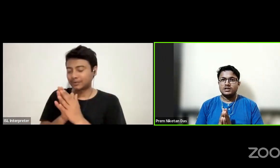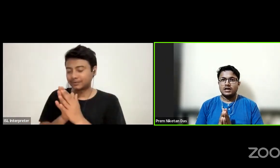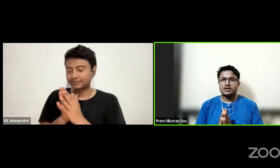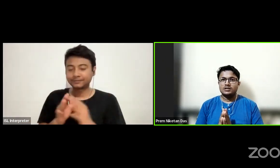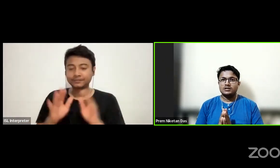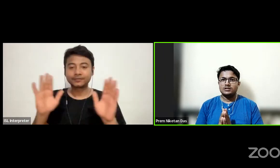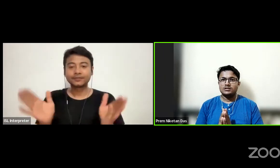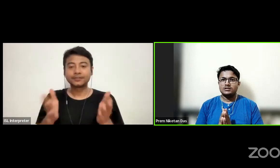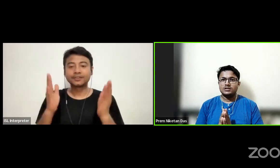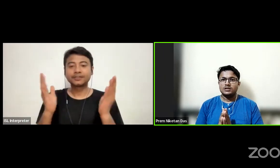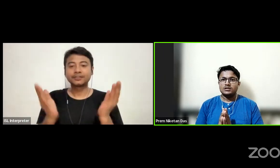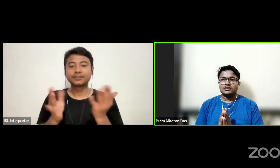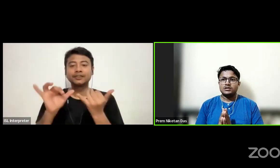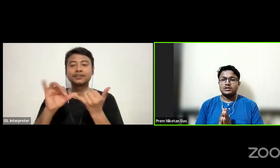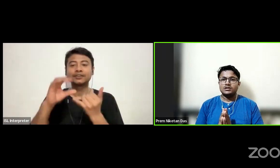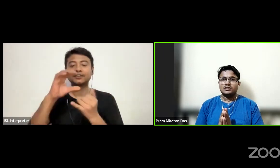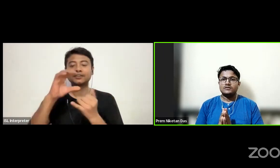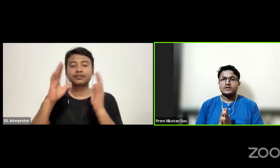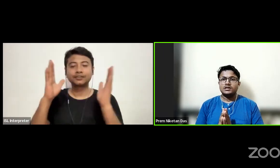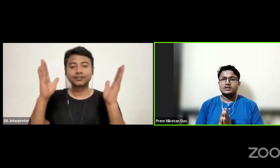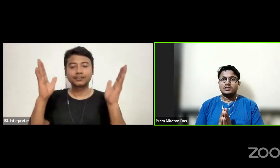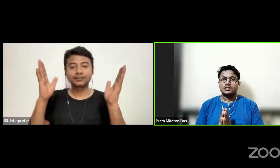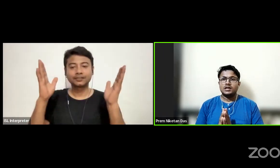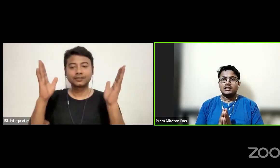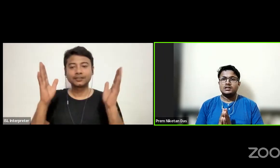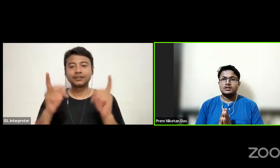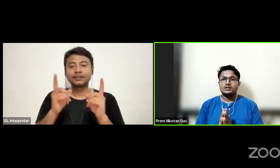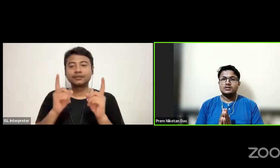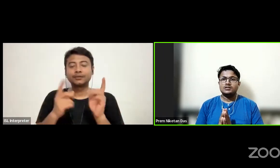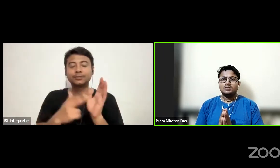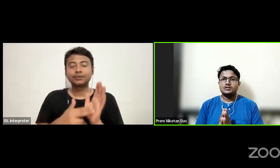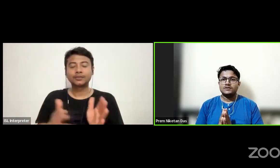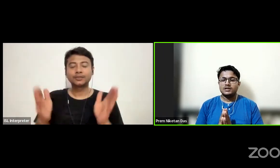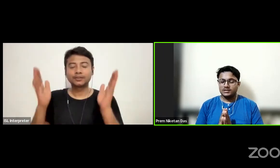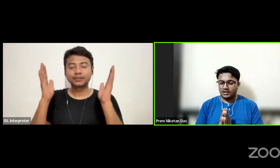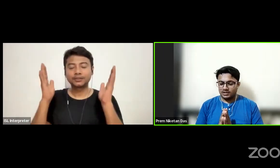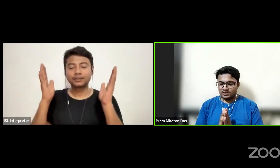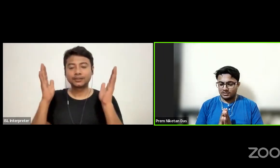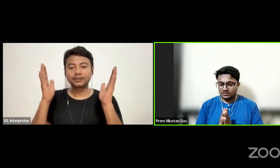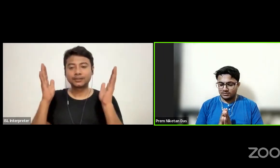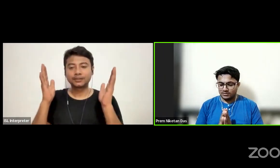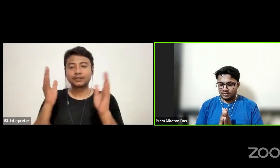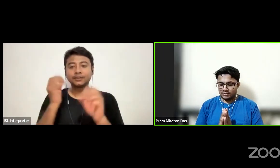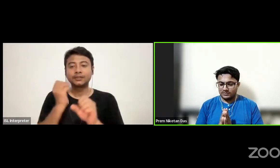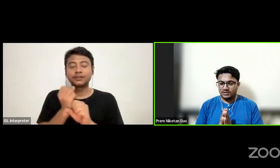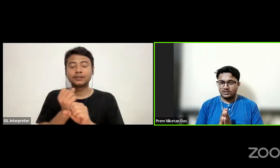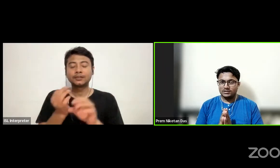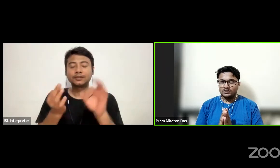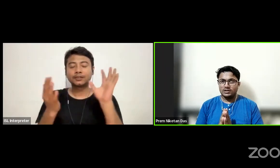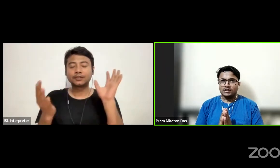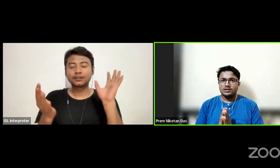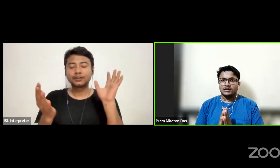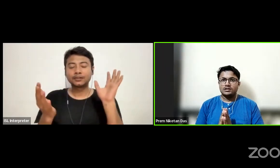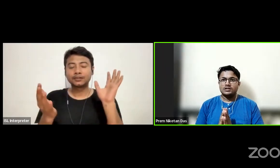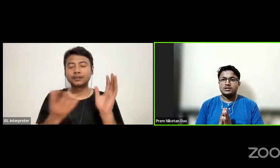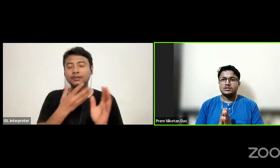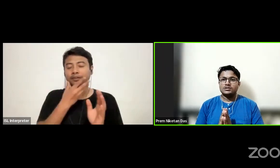प्रभु नित्यानंद श्री अद्वैत गदाधर श्रीवासादि गौर